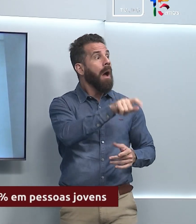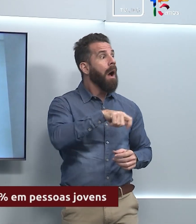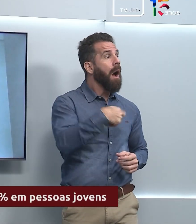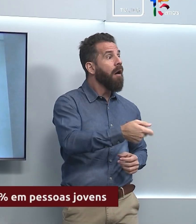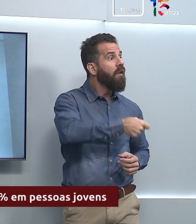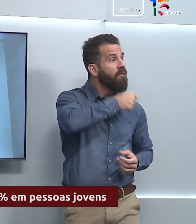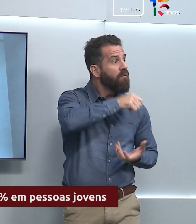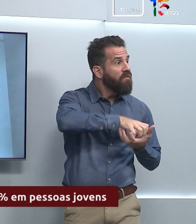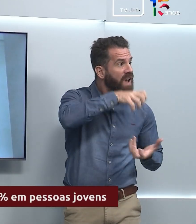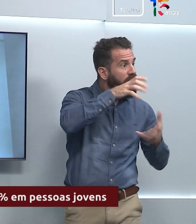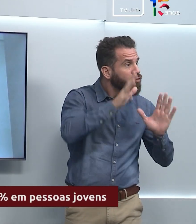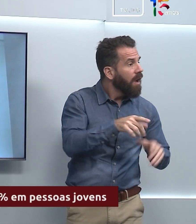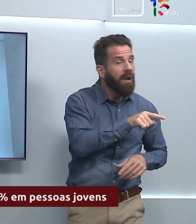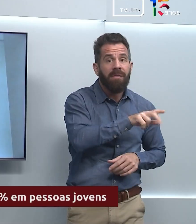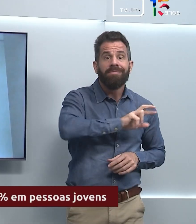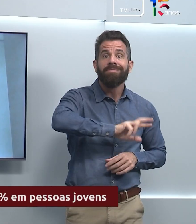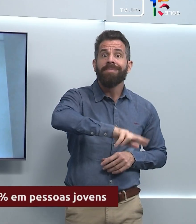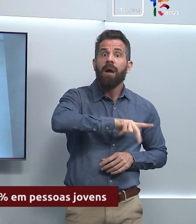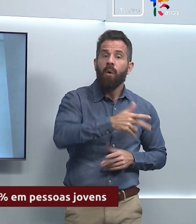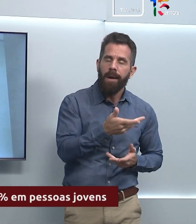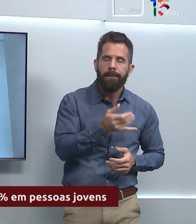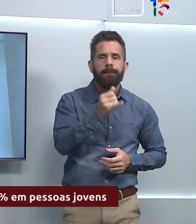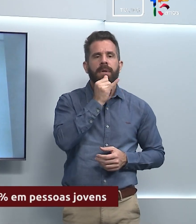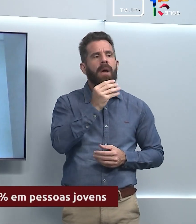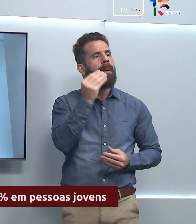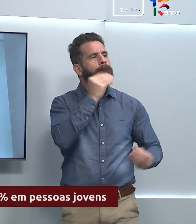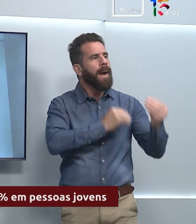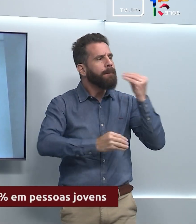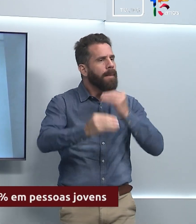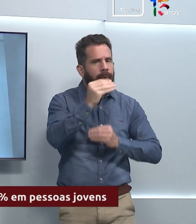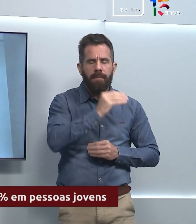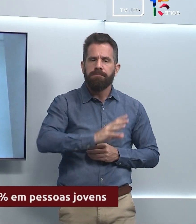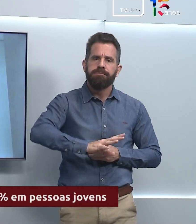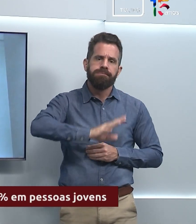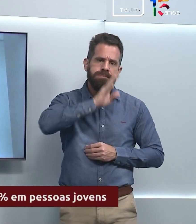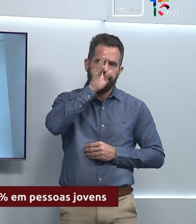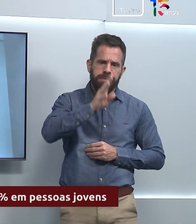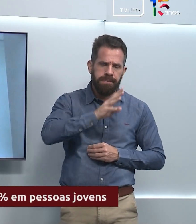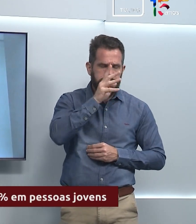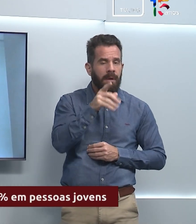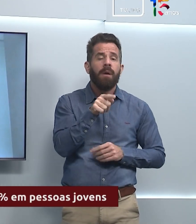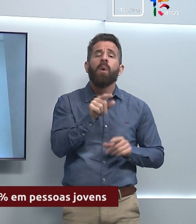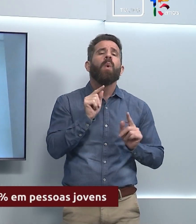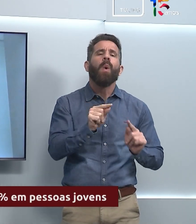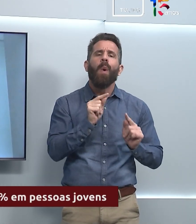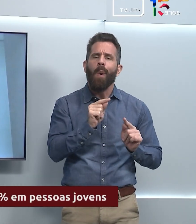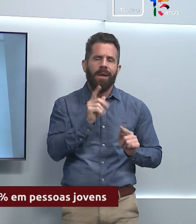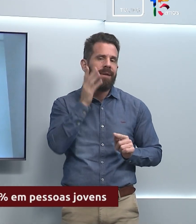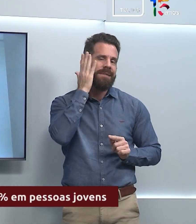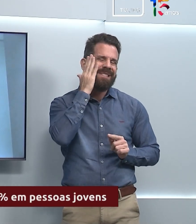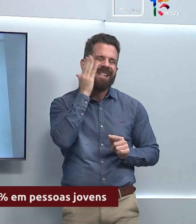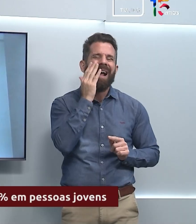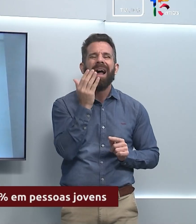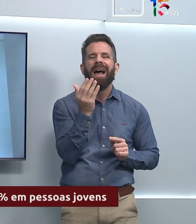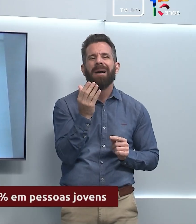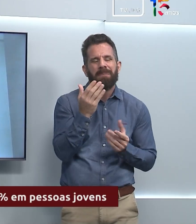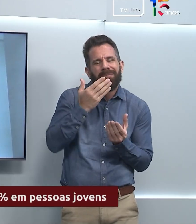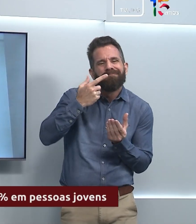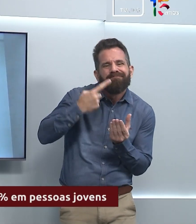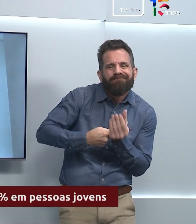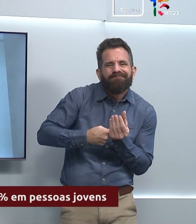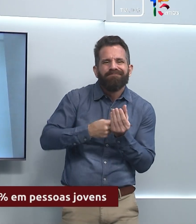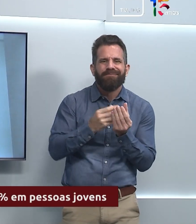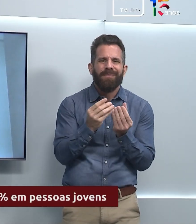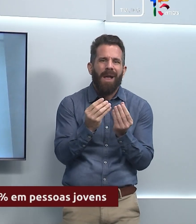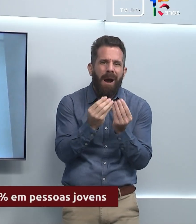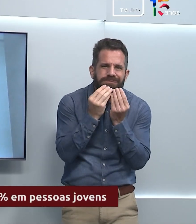idosas, Então, a alimentação ali pautada no uso de muita fast food, comida industrializada, a